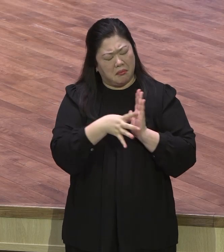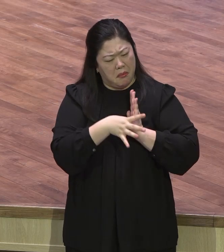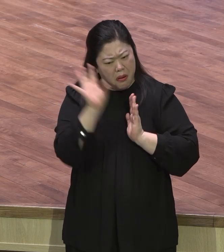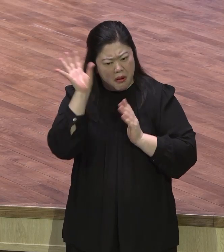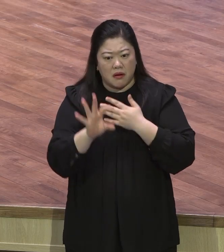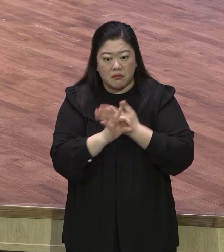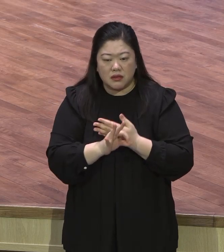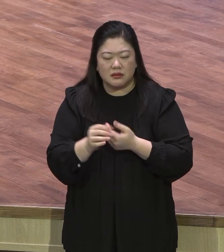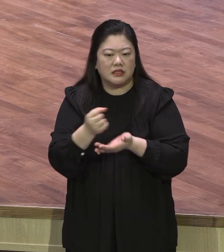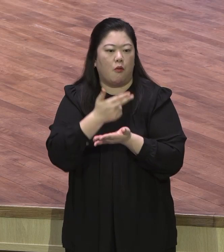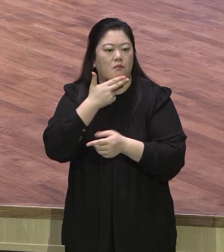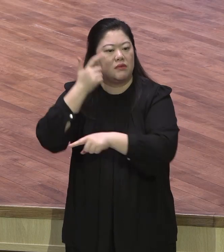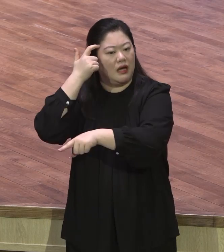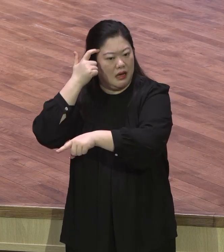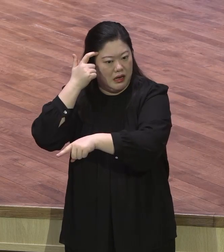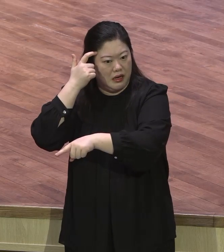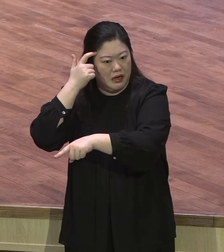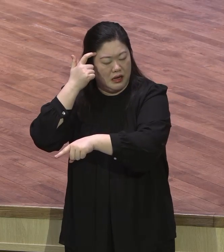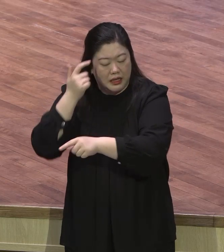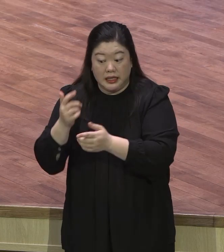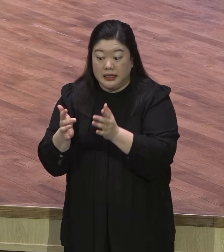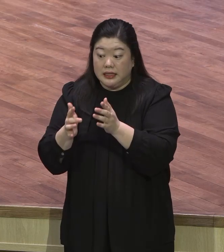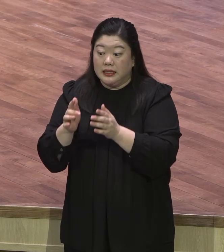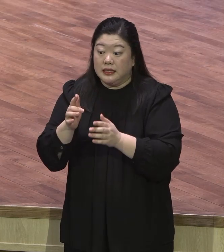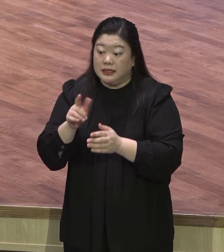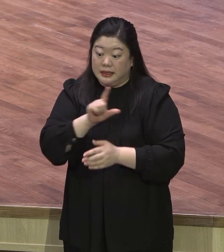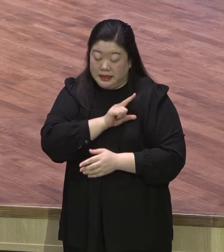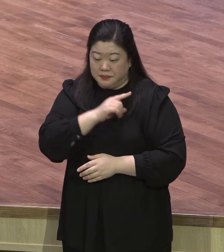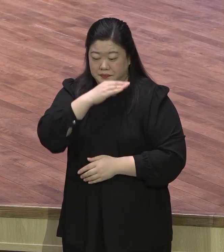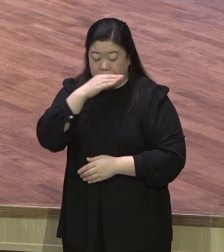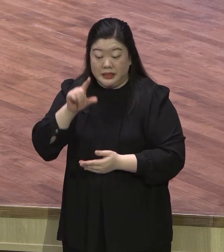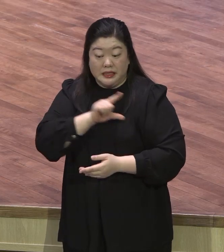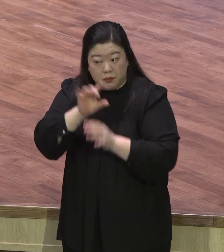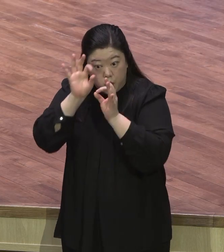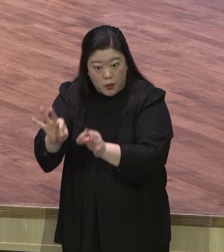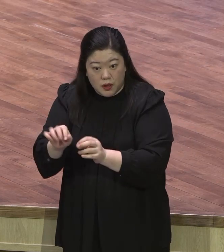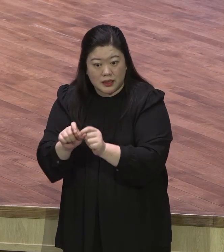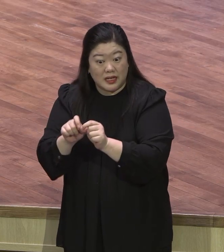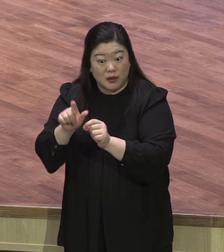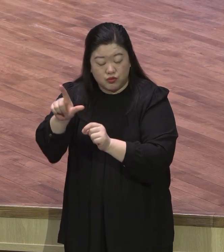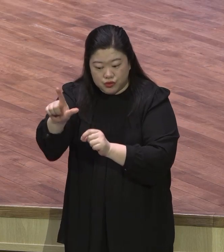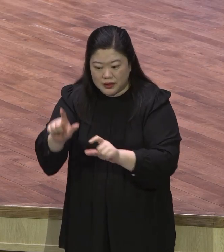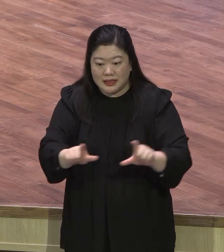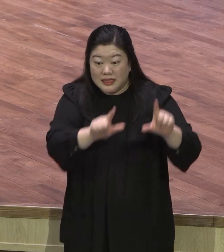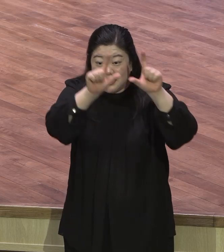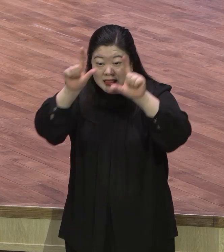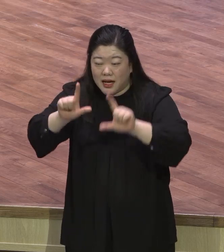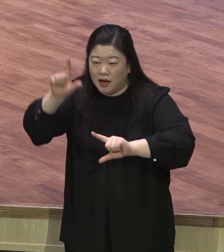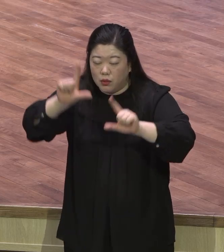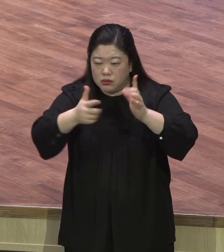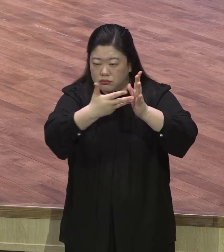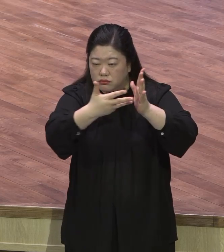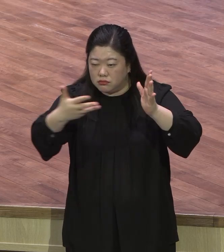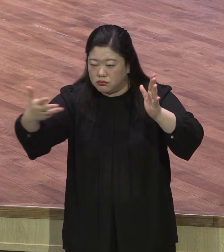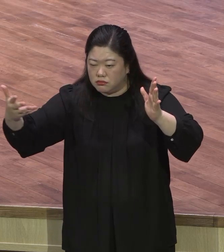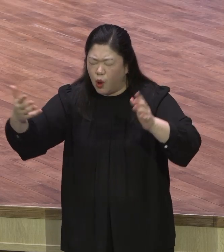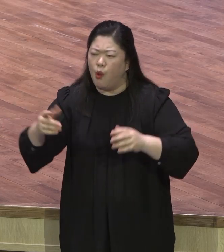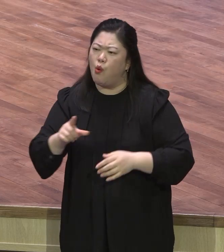인물들을 보면 성경 유대인들이잖아요. 인물들을 보면 그 인물들의 이름을 보면요. 그 사람의 삶이 그대로 된 것을